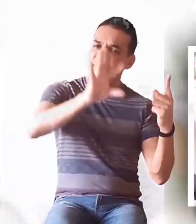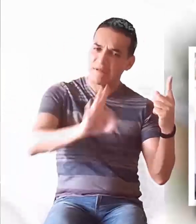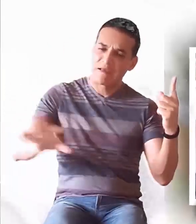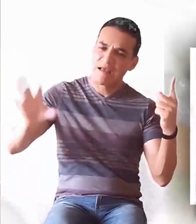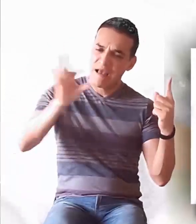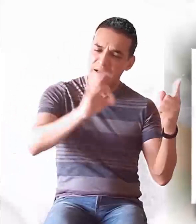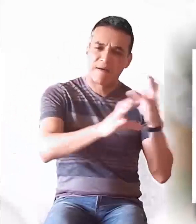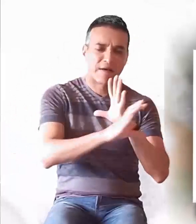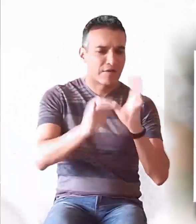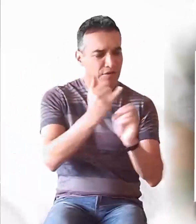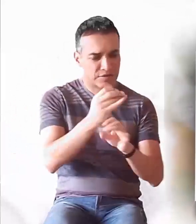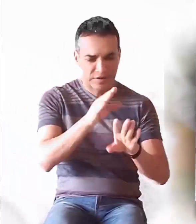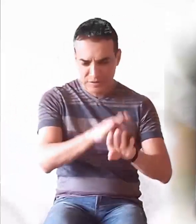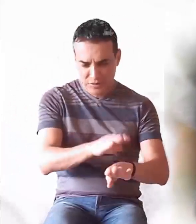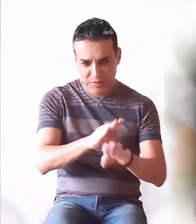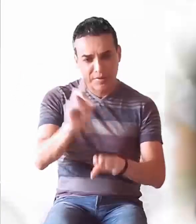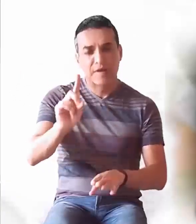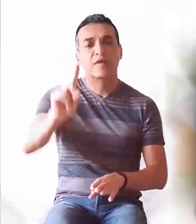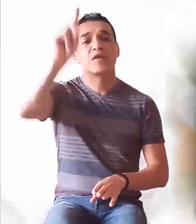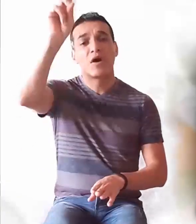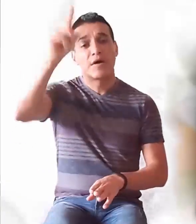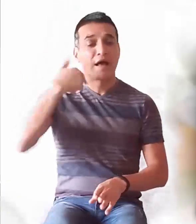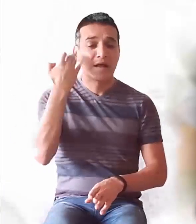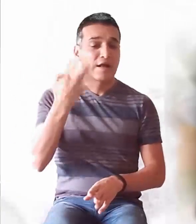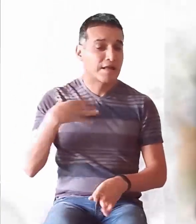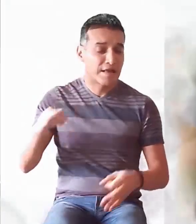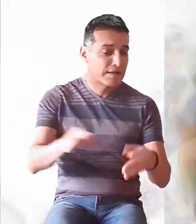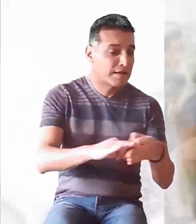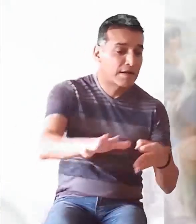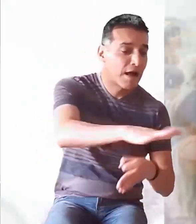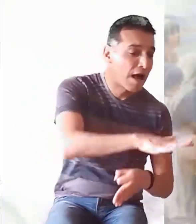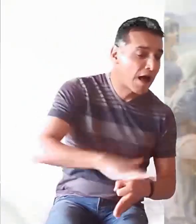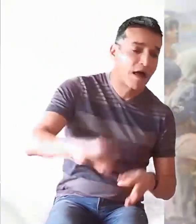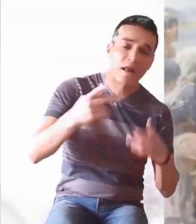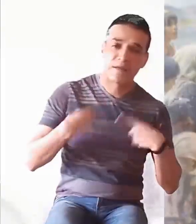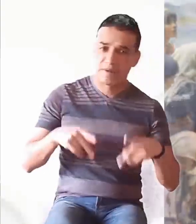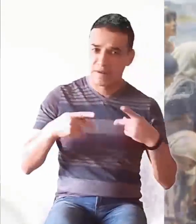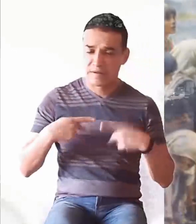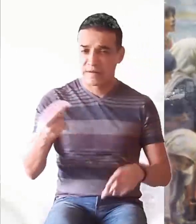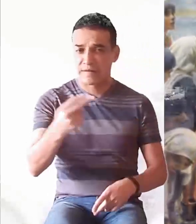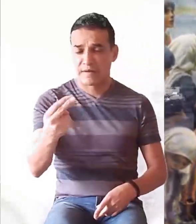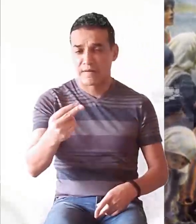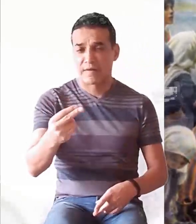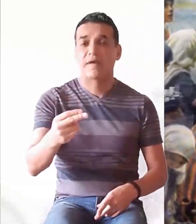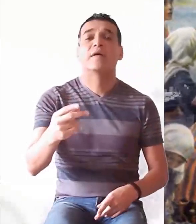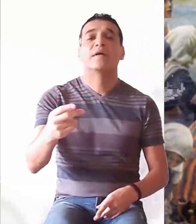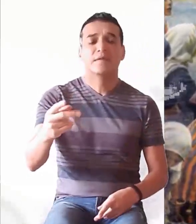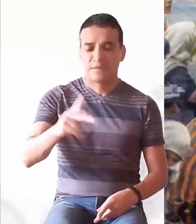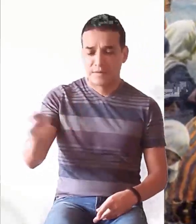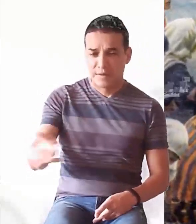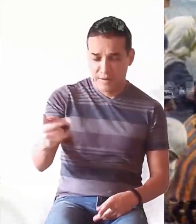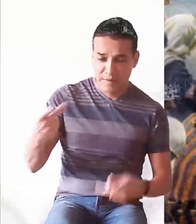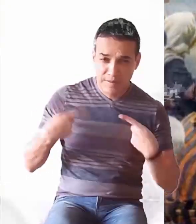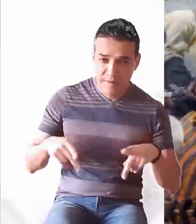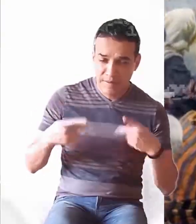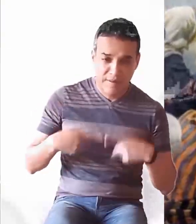de Dios, el que estaba cercano a las necesidades del pueblo, el que urgía a discernir los caminos de la verdad